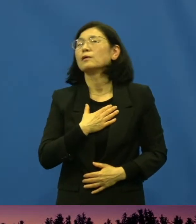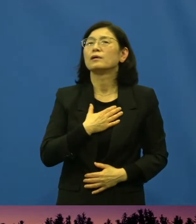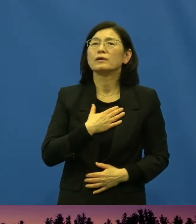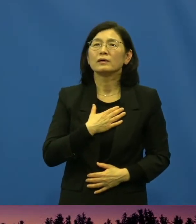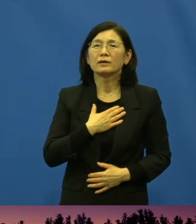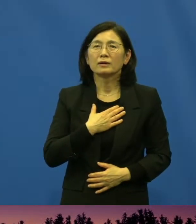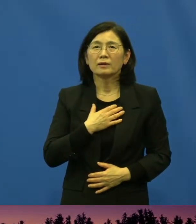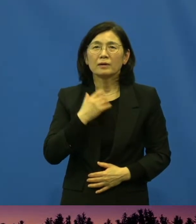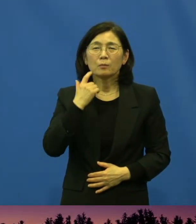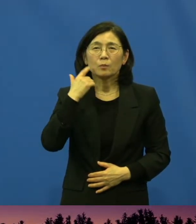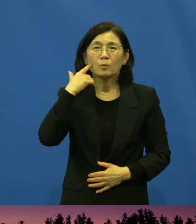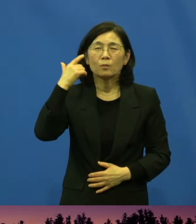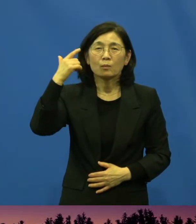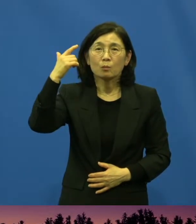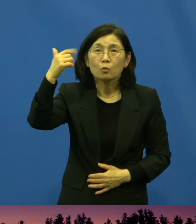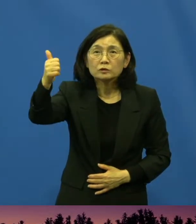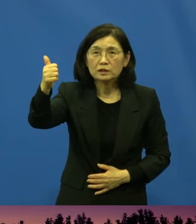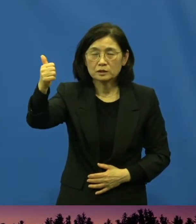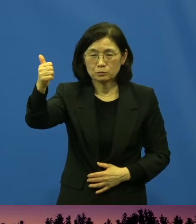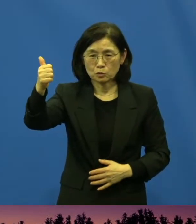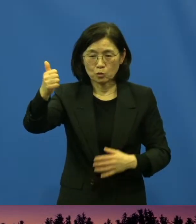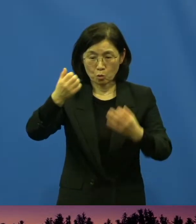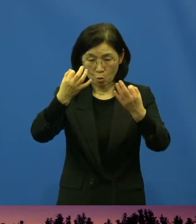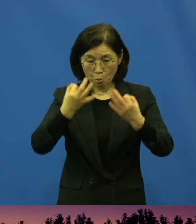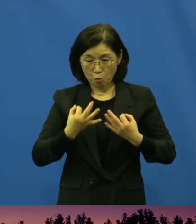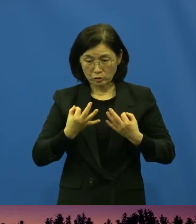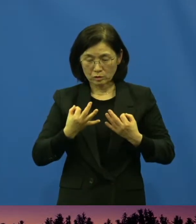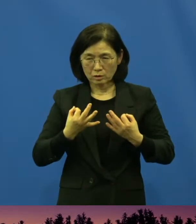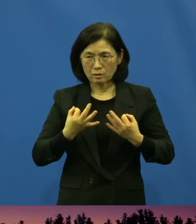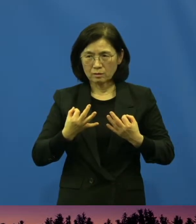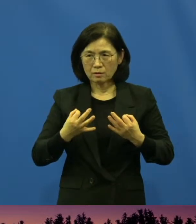세월이 흘러서 저도 자라나 있는 거예요.